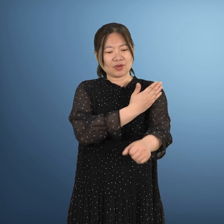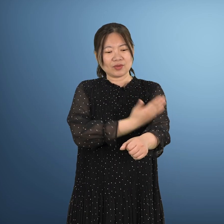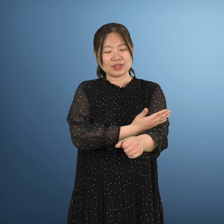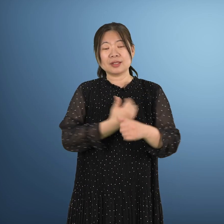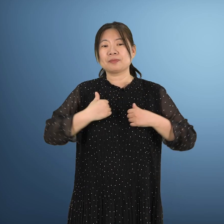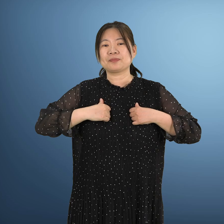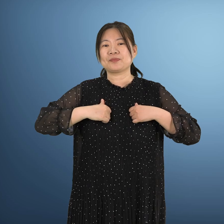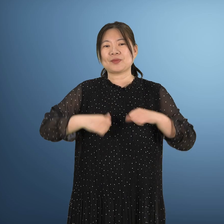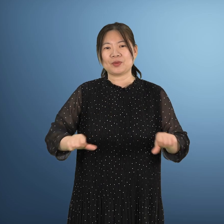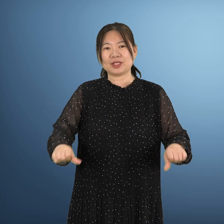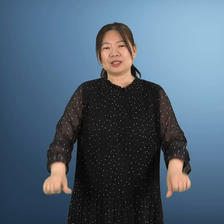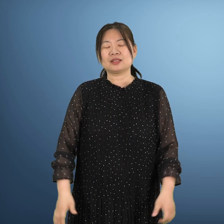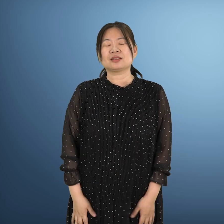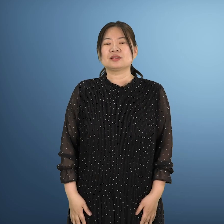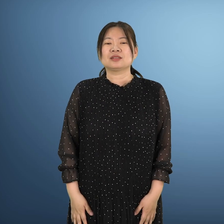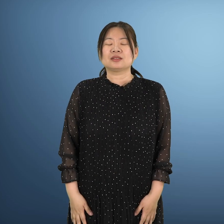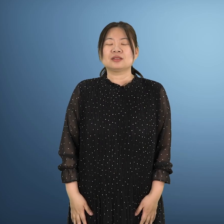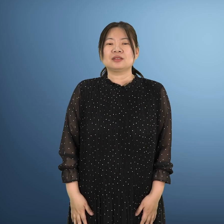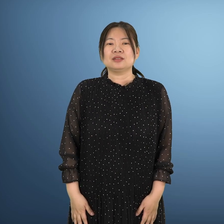포기.